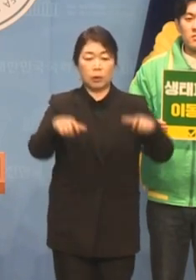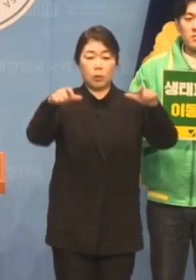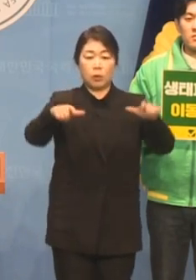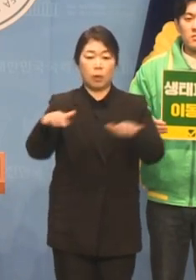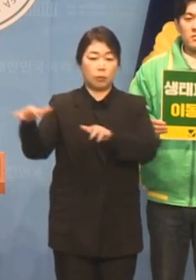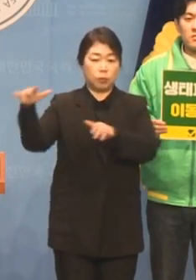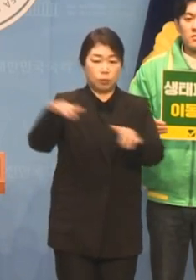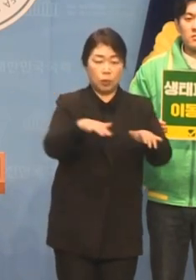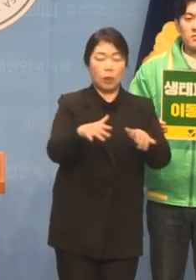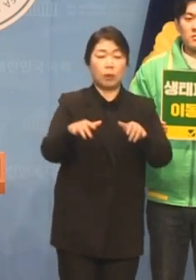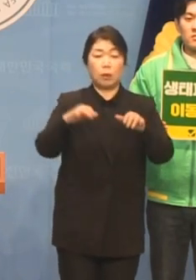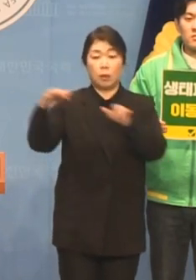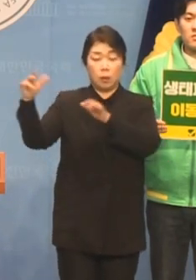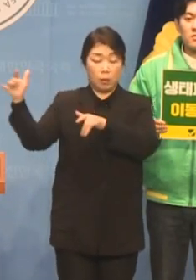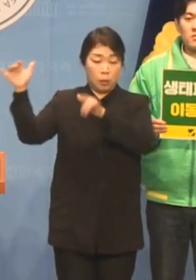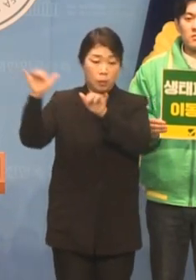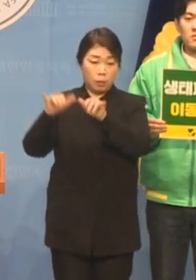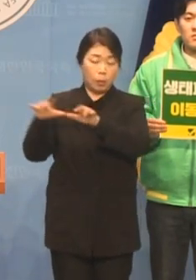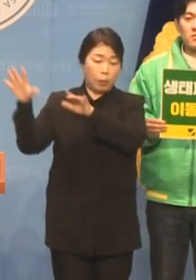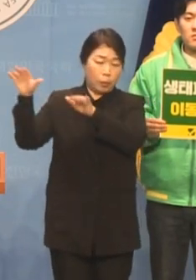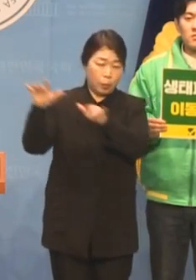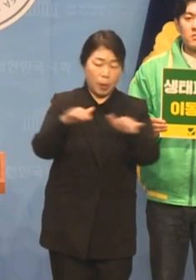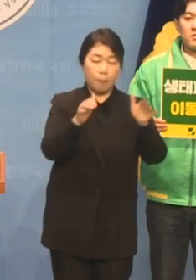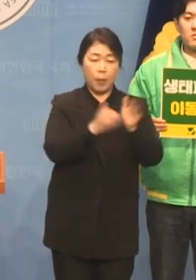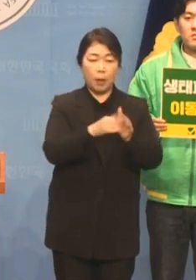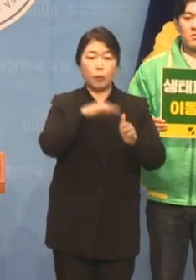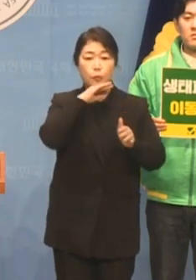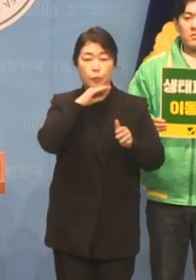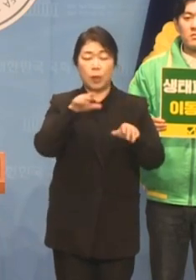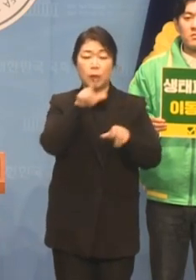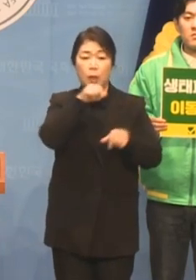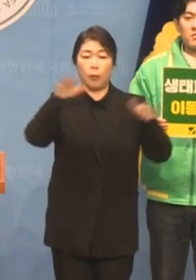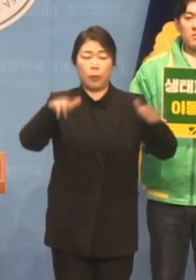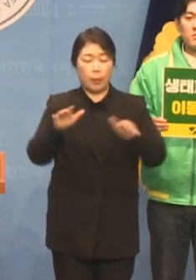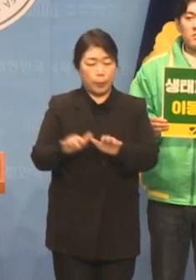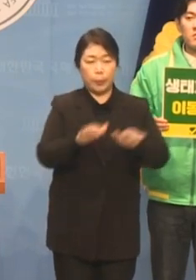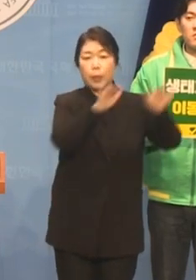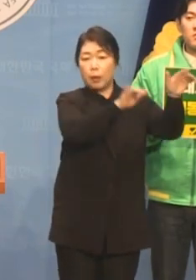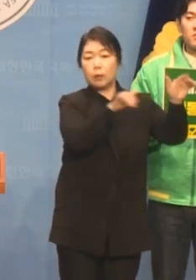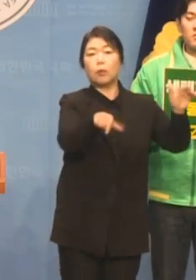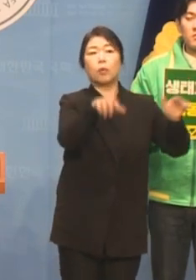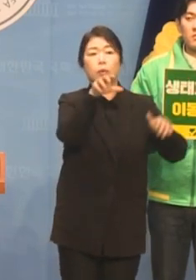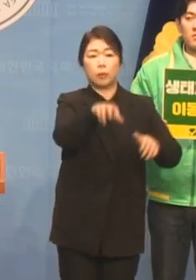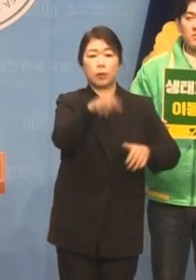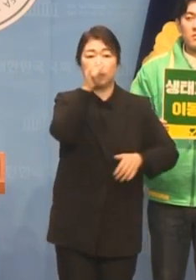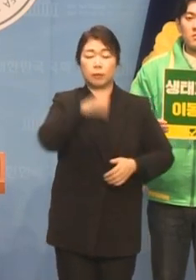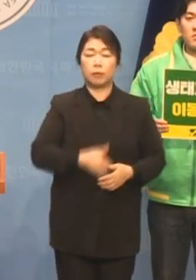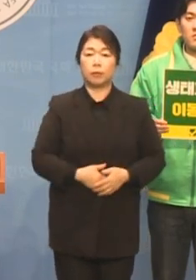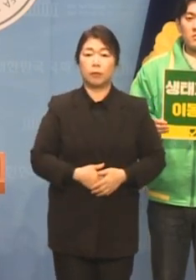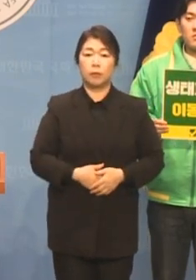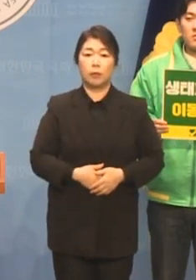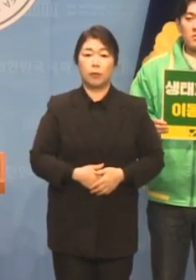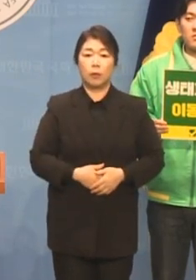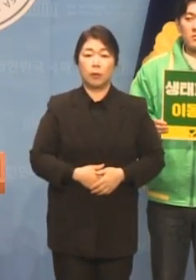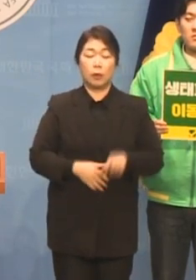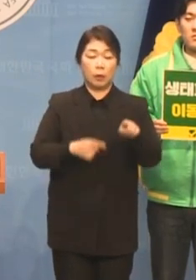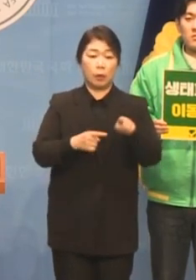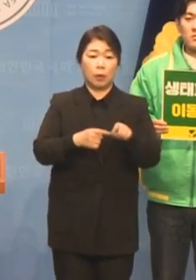기착는 것으로 확인되었습니다 세만금 신공항은 새만금의 마지막 남은 수라